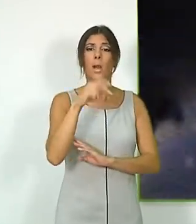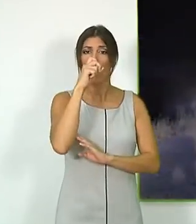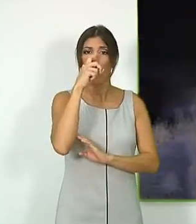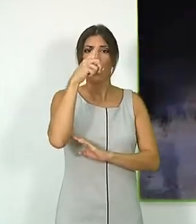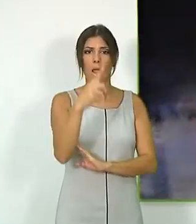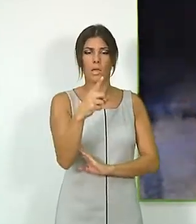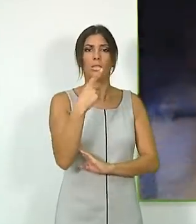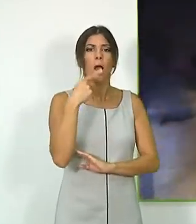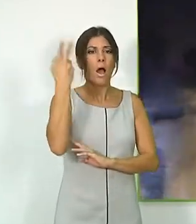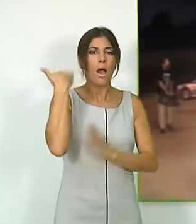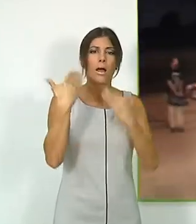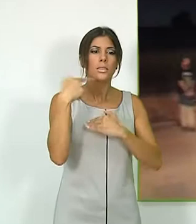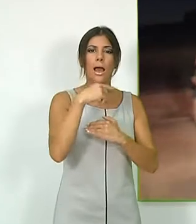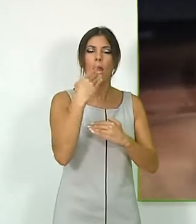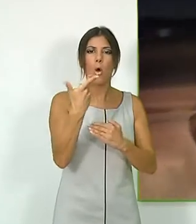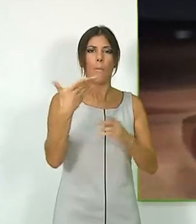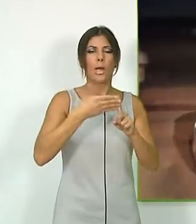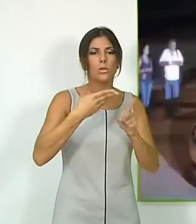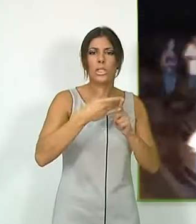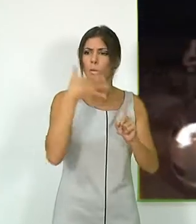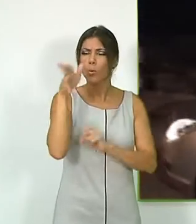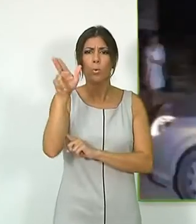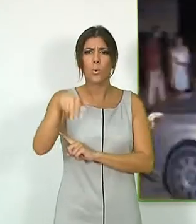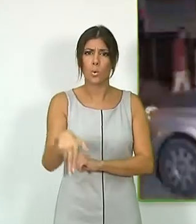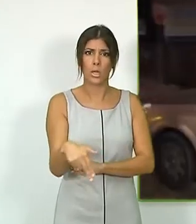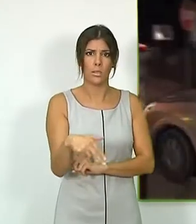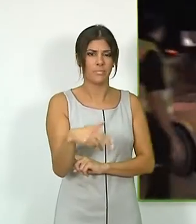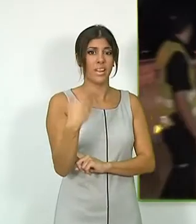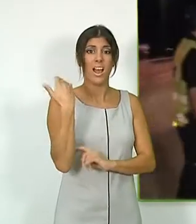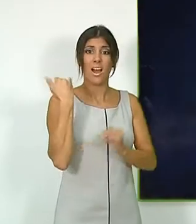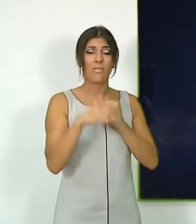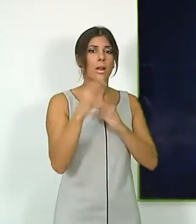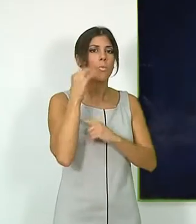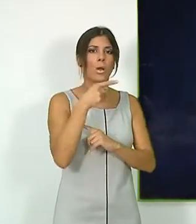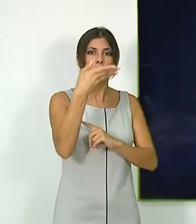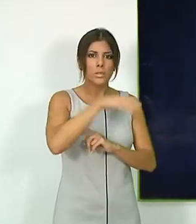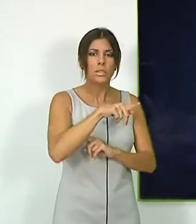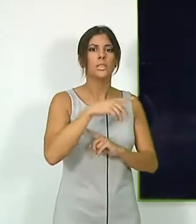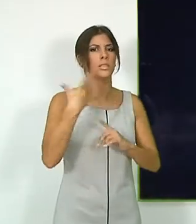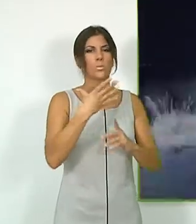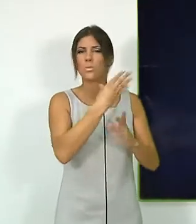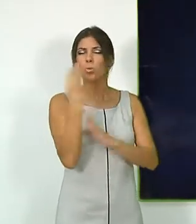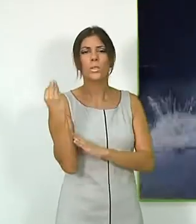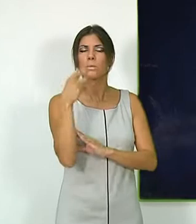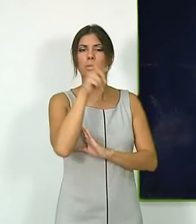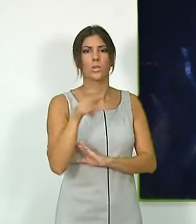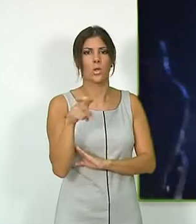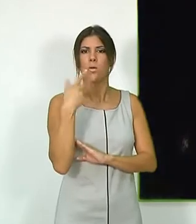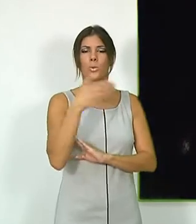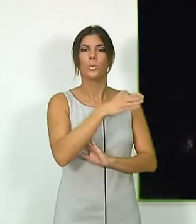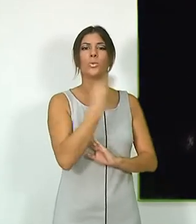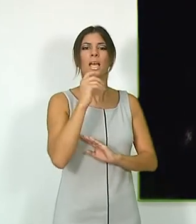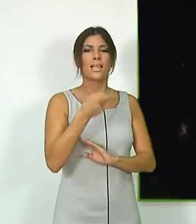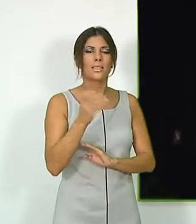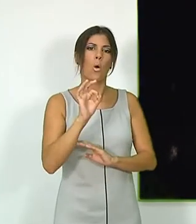convivía desde hace un año y la víctima nunca había denunciado malos tratos. Con ella son medio centenar las mujeres que han muerto a manos